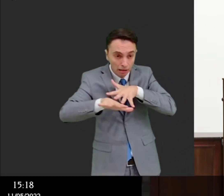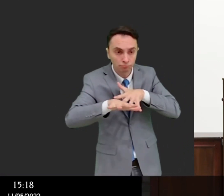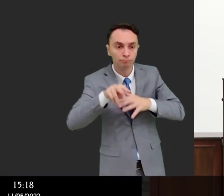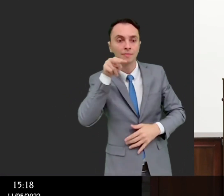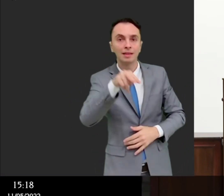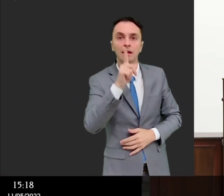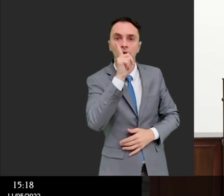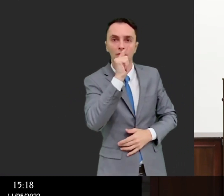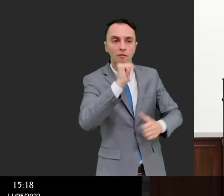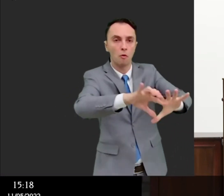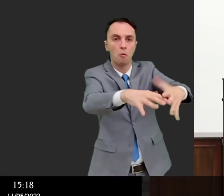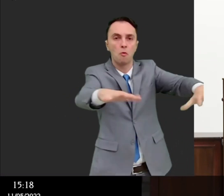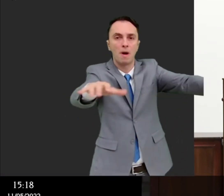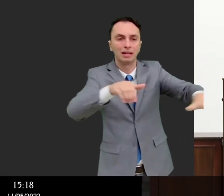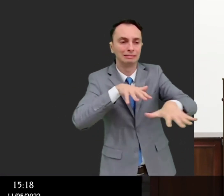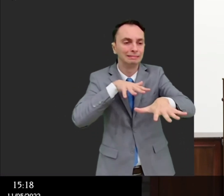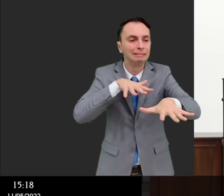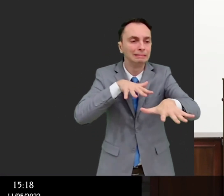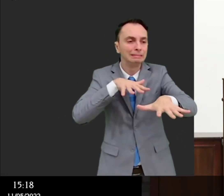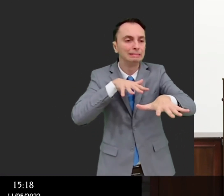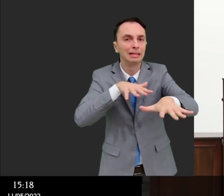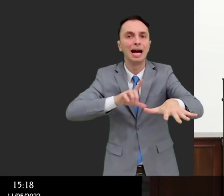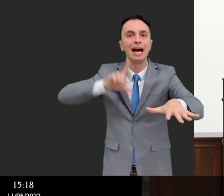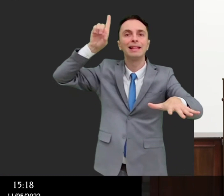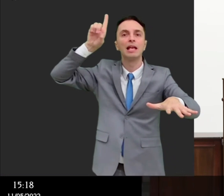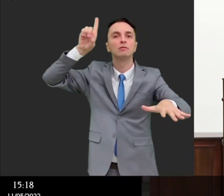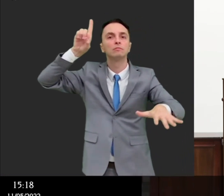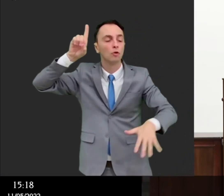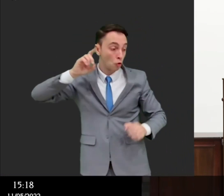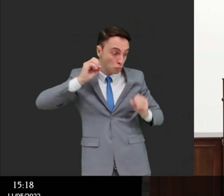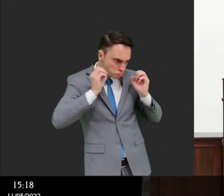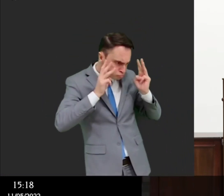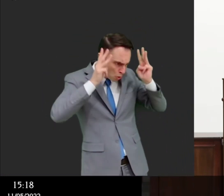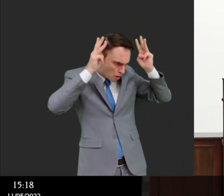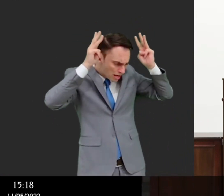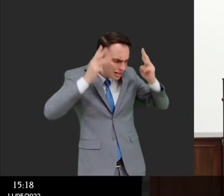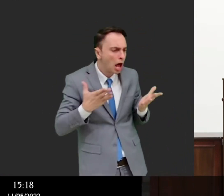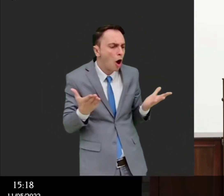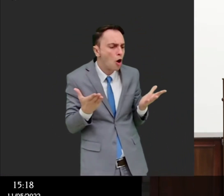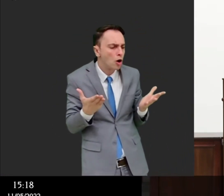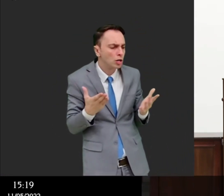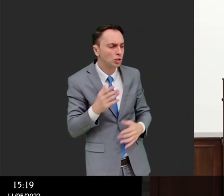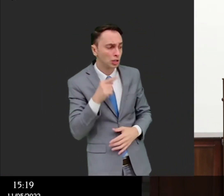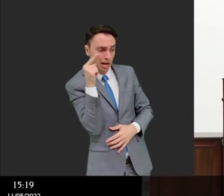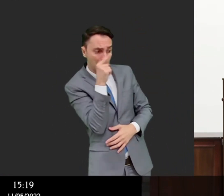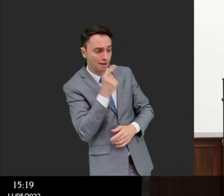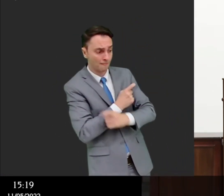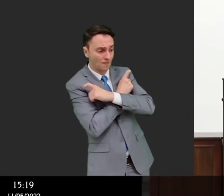serei glorificado em Faraó. E colocou no coração de Faraó, vai